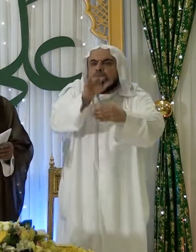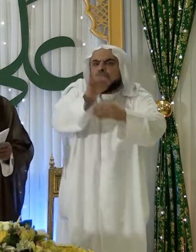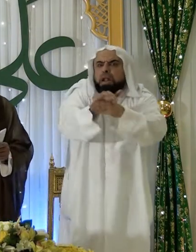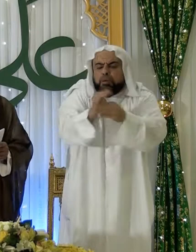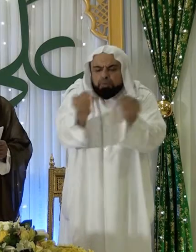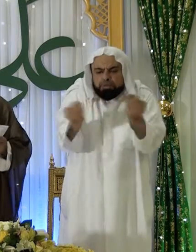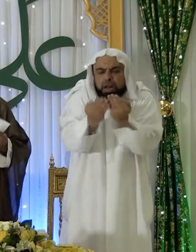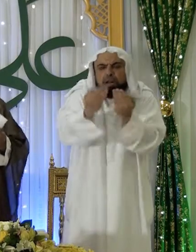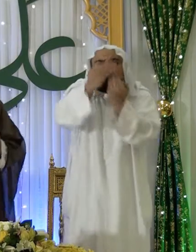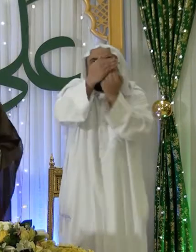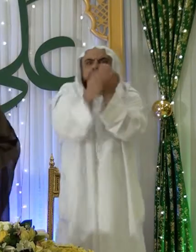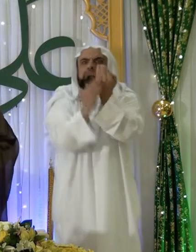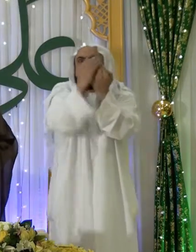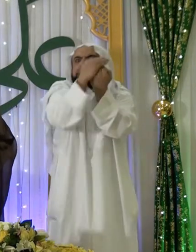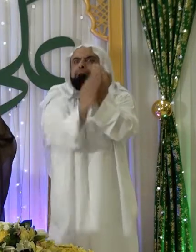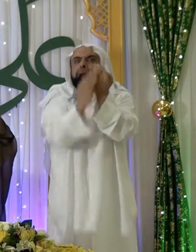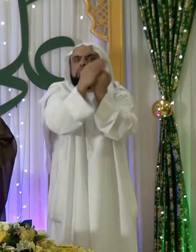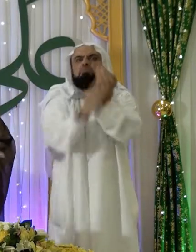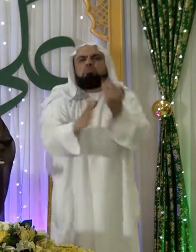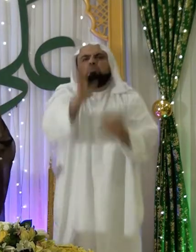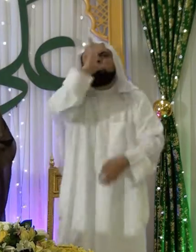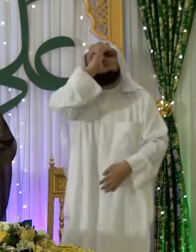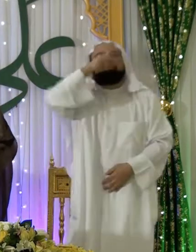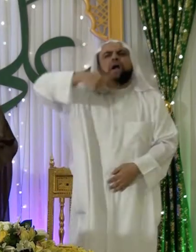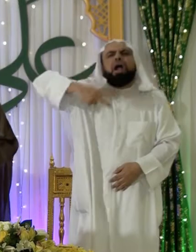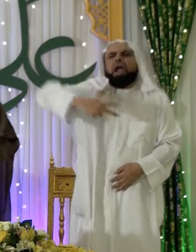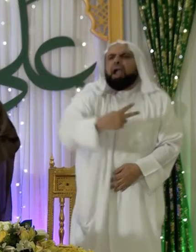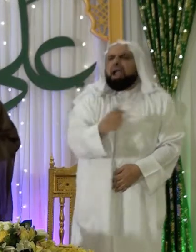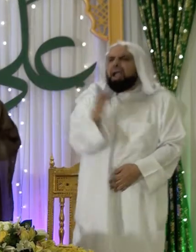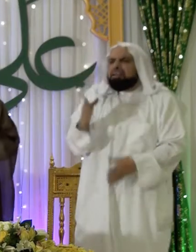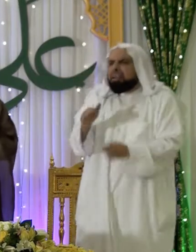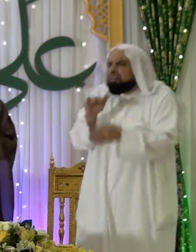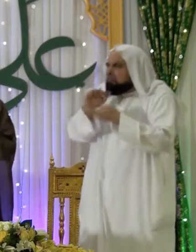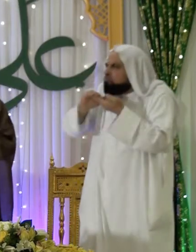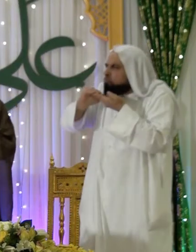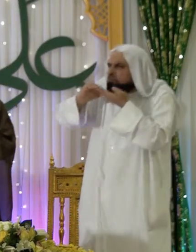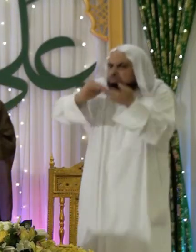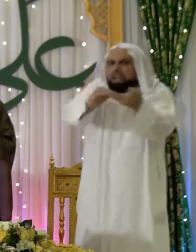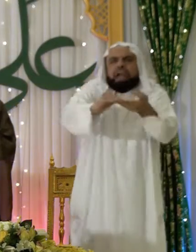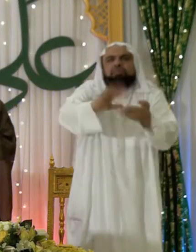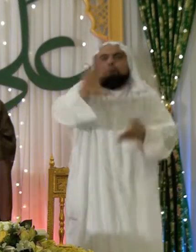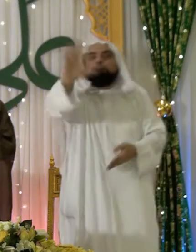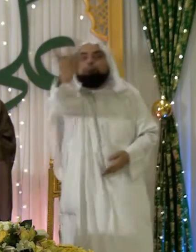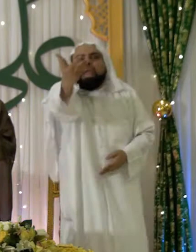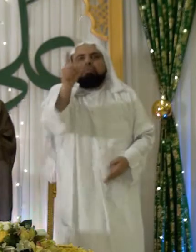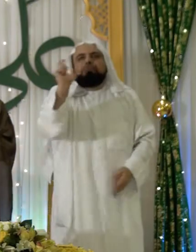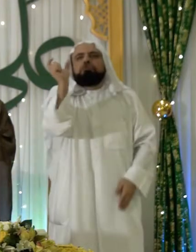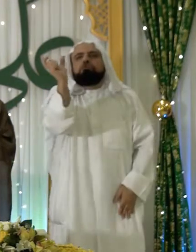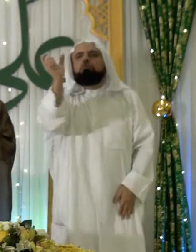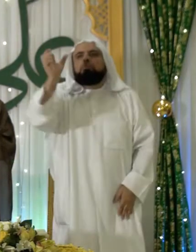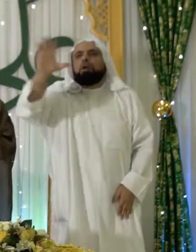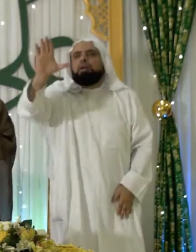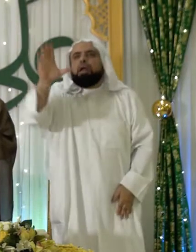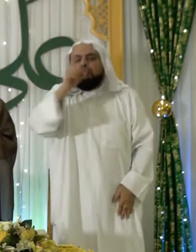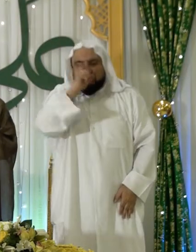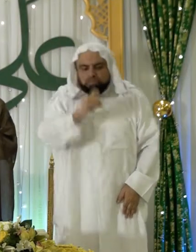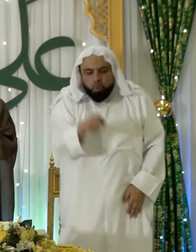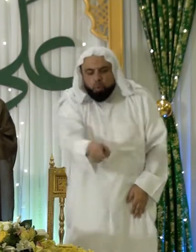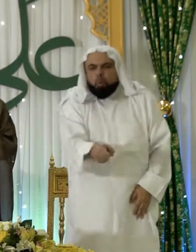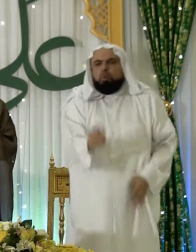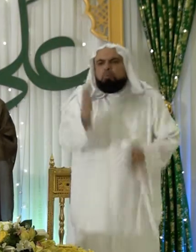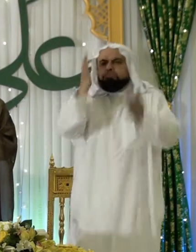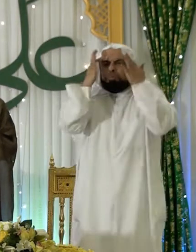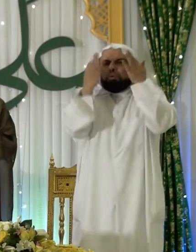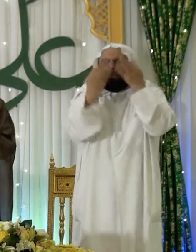ابنك وأنا أربي ابني، إلا أن علي تربيته